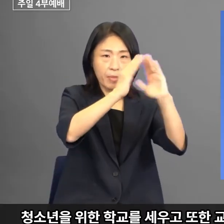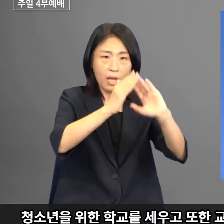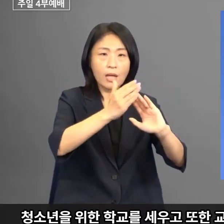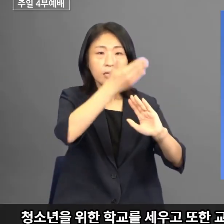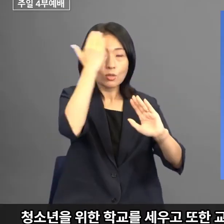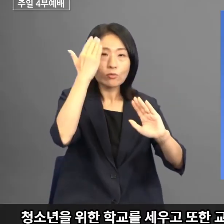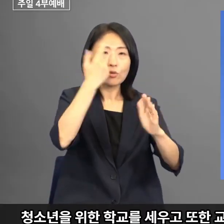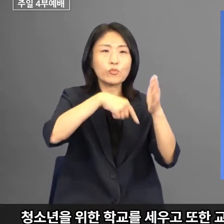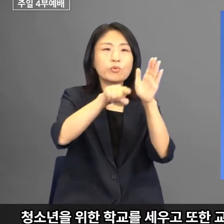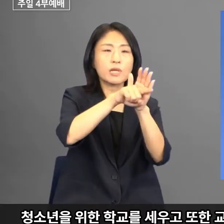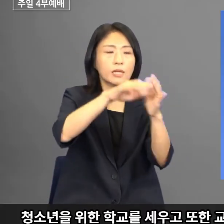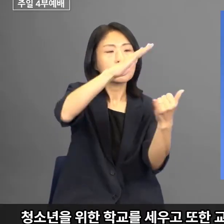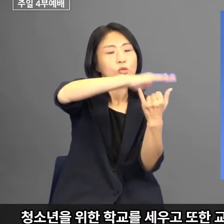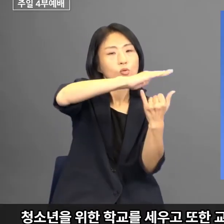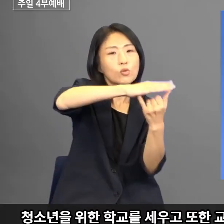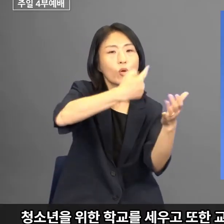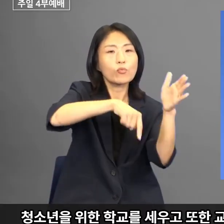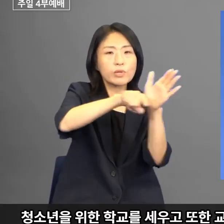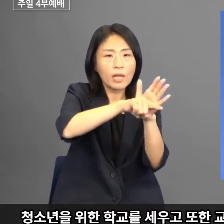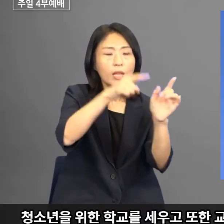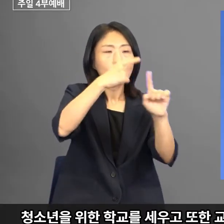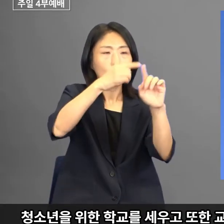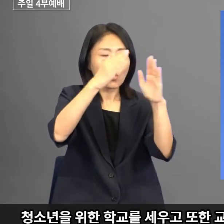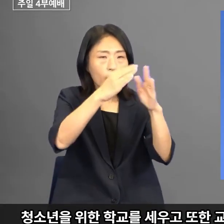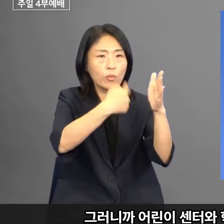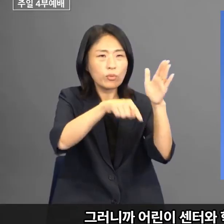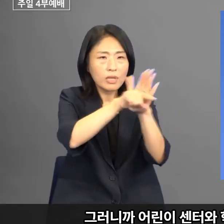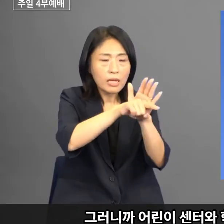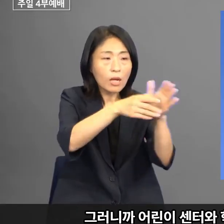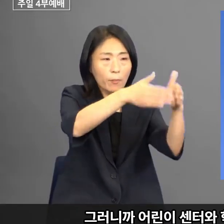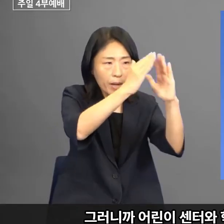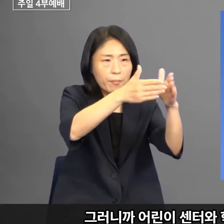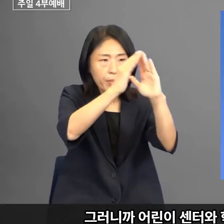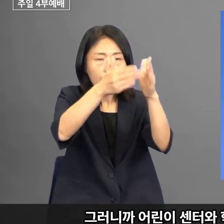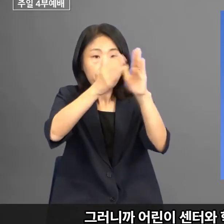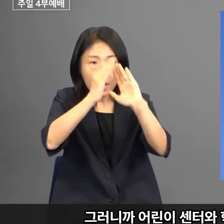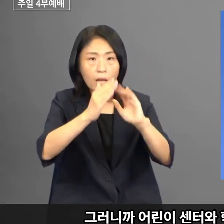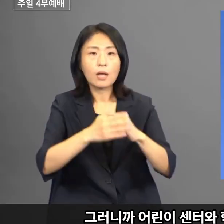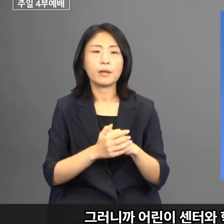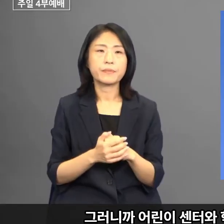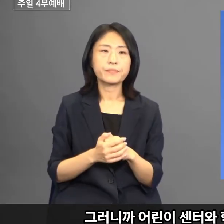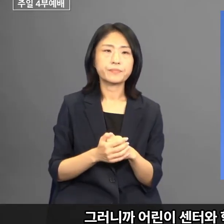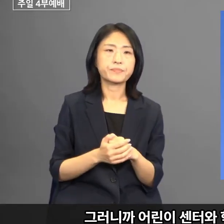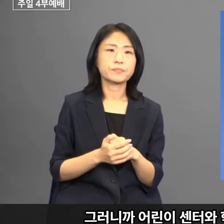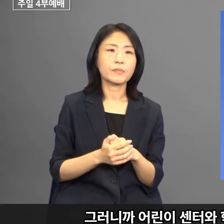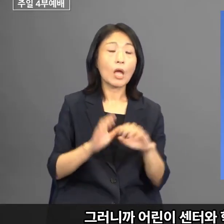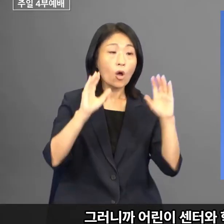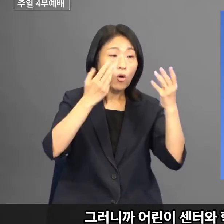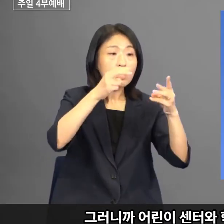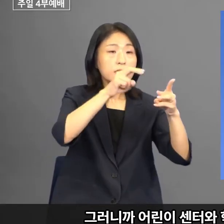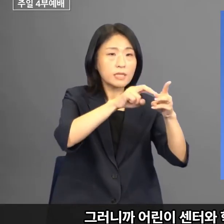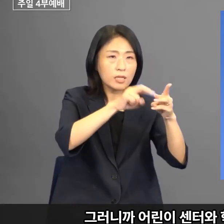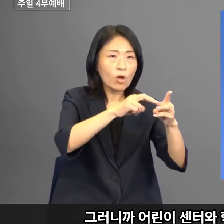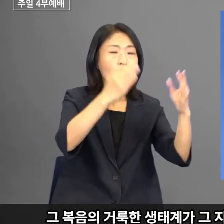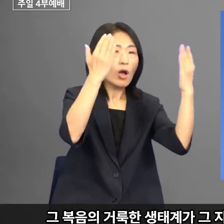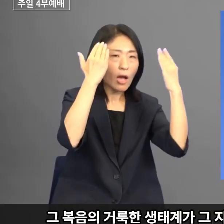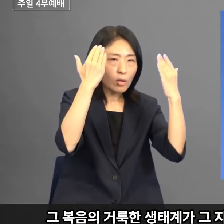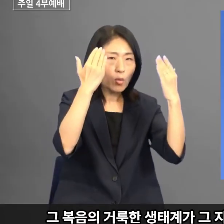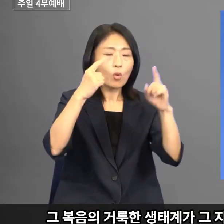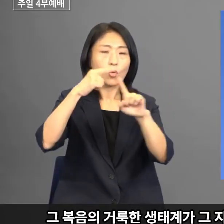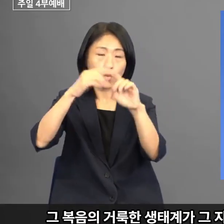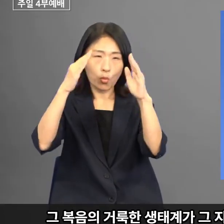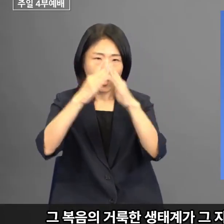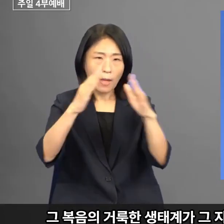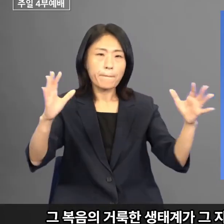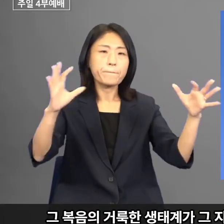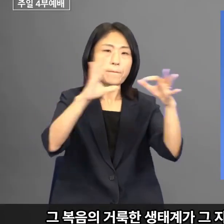또한 교회를 세워서 그곳에서 예배할 수 있도록, 그러니까 어린이센터와 학교와 교회가 하나 되어지는 그